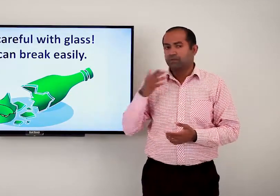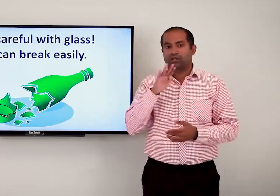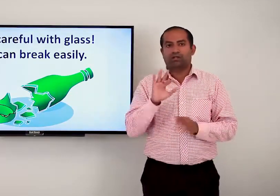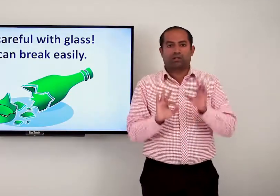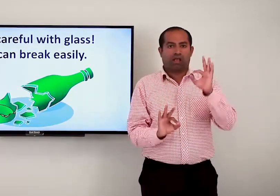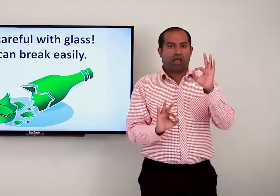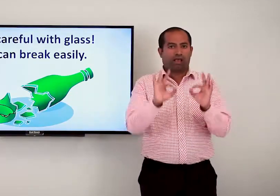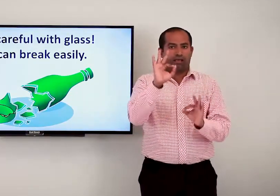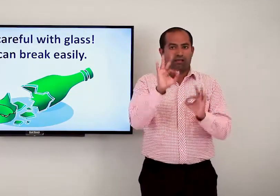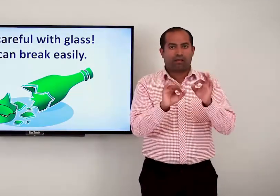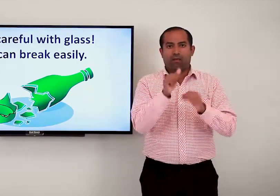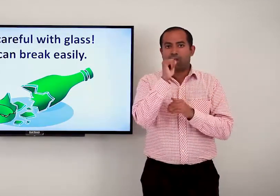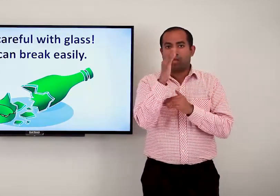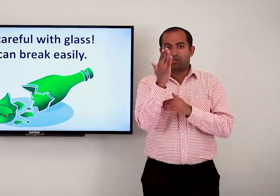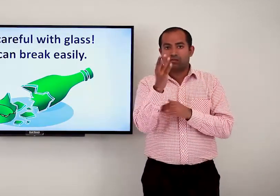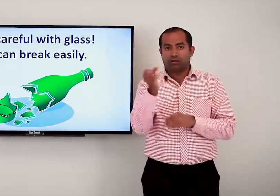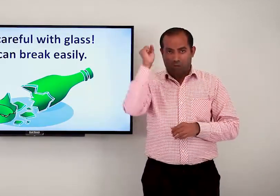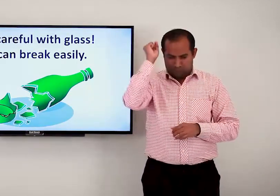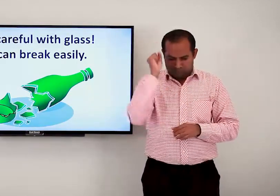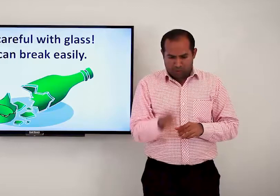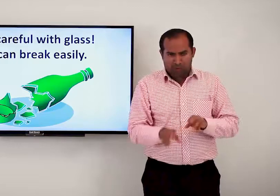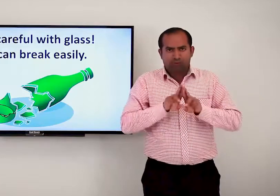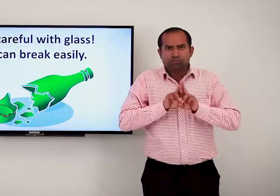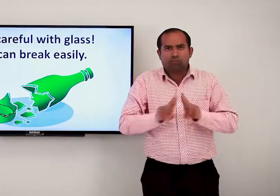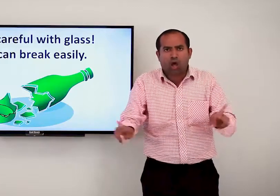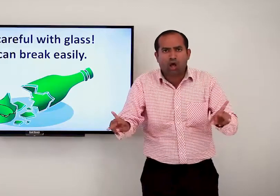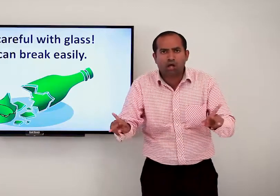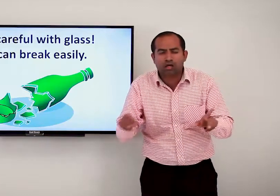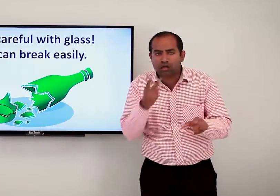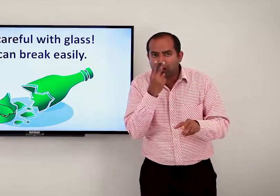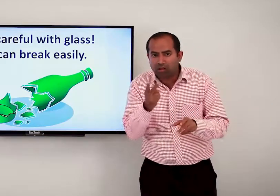शीशे का खास ख्याल रखें, क्योंकि ये आसानी से टूट जाता है।